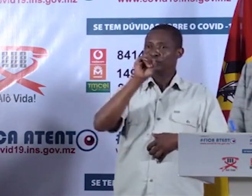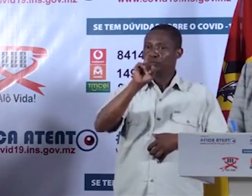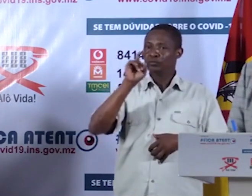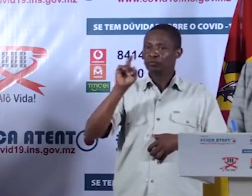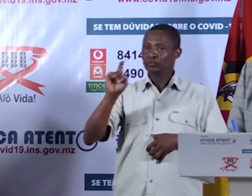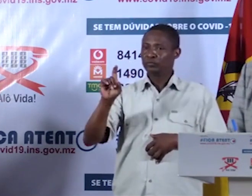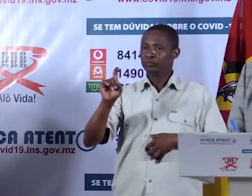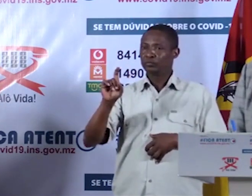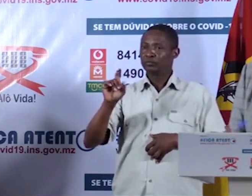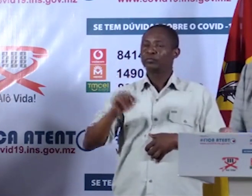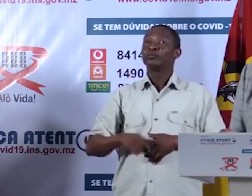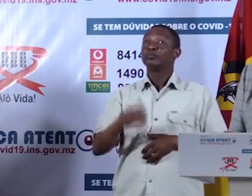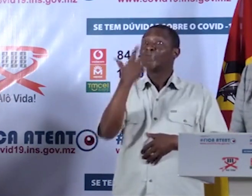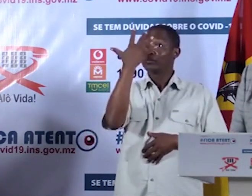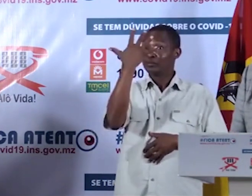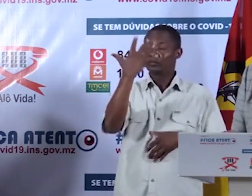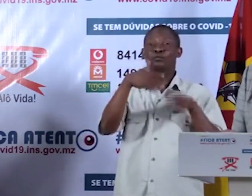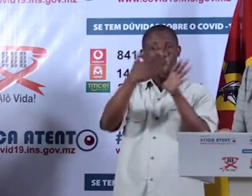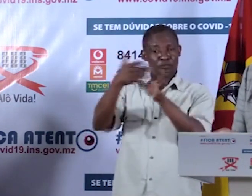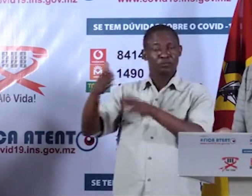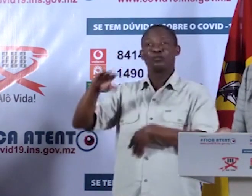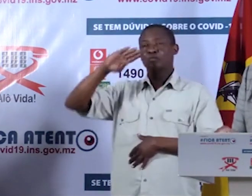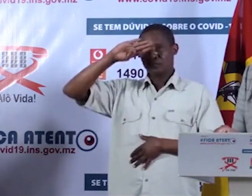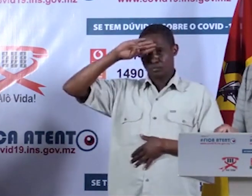com 5 casos.